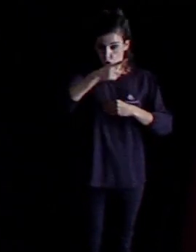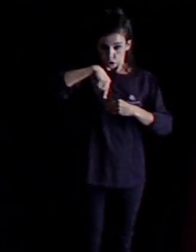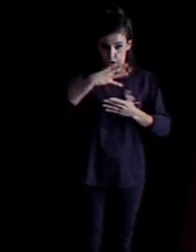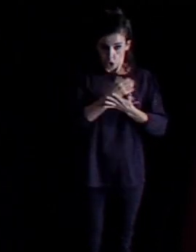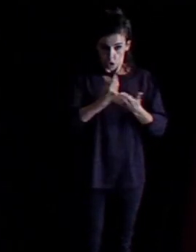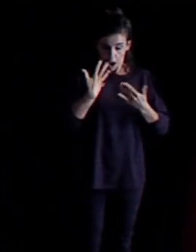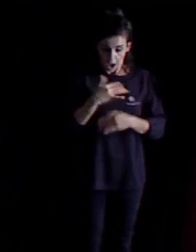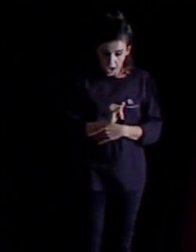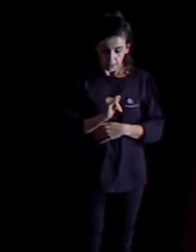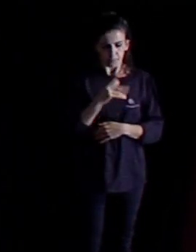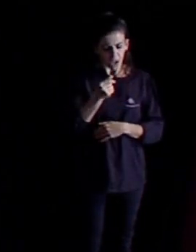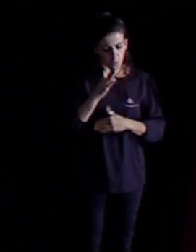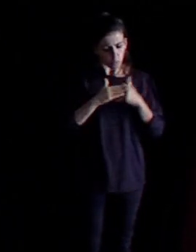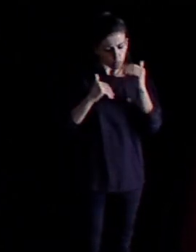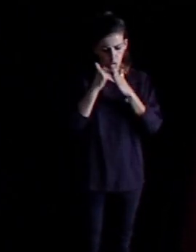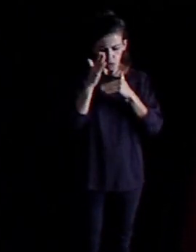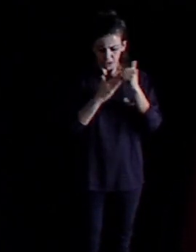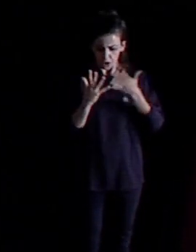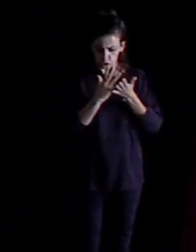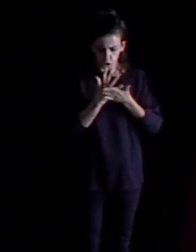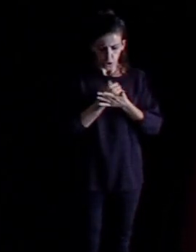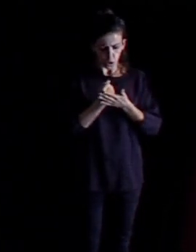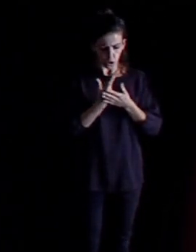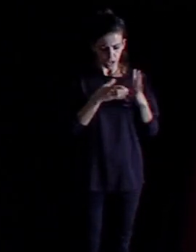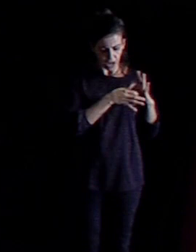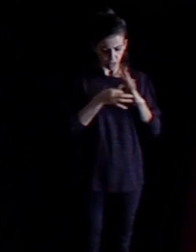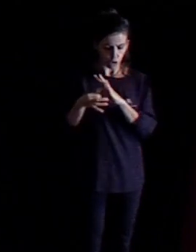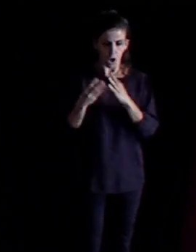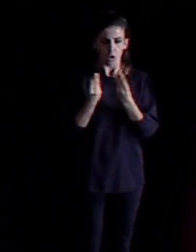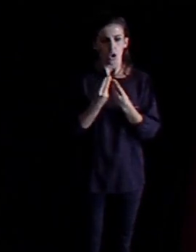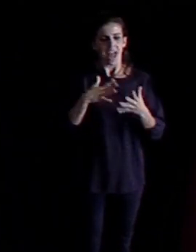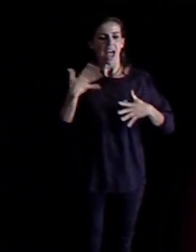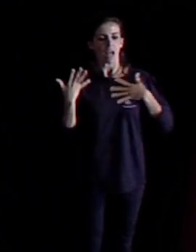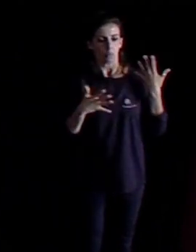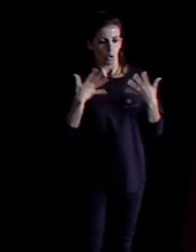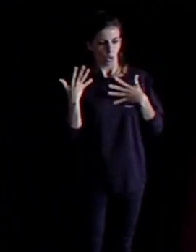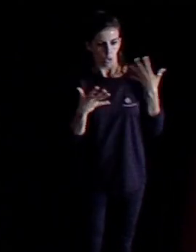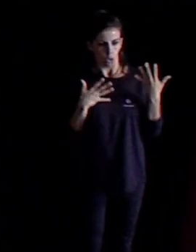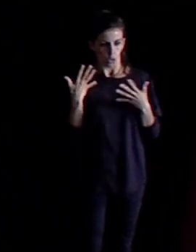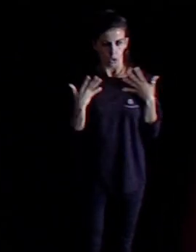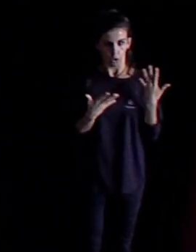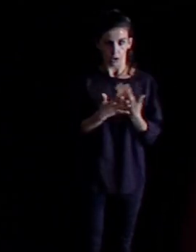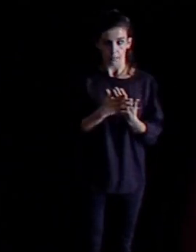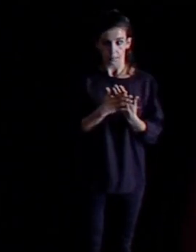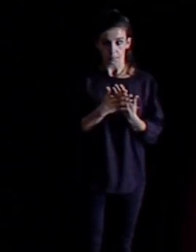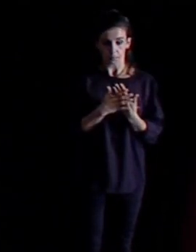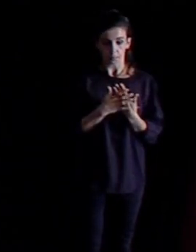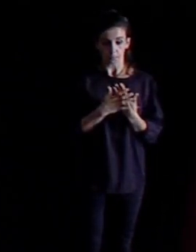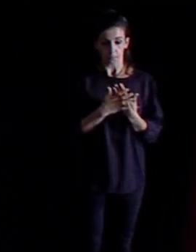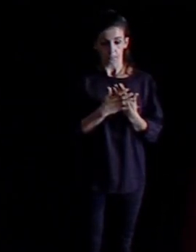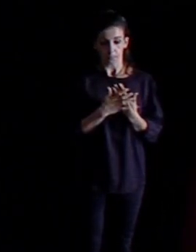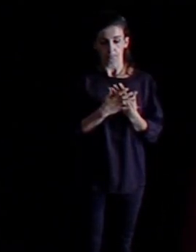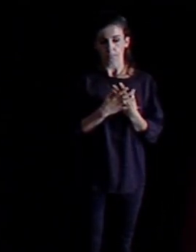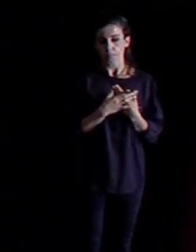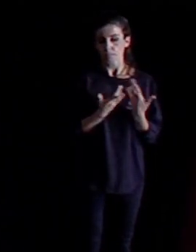se encarga de procesar todo lo que son los relacionados con la vida emocional nuestra. Y es el